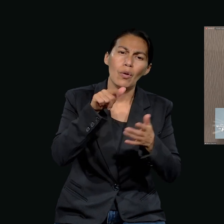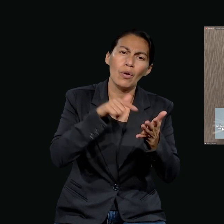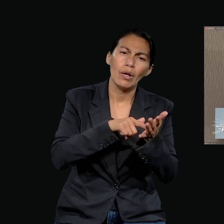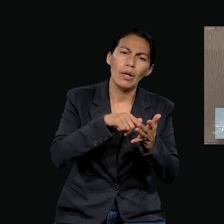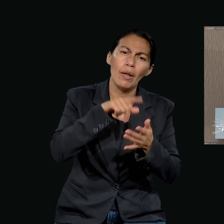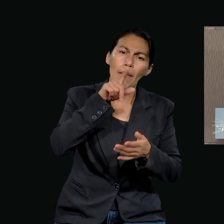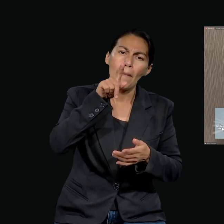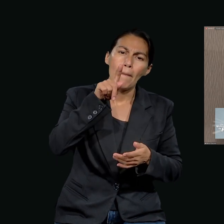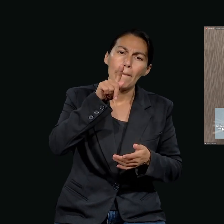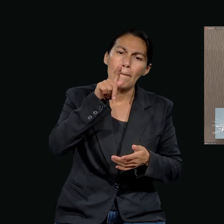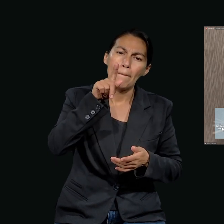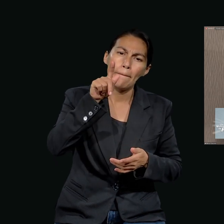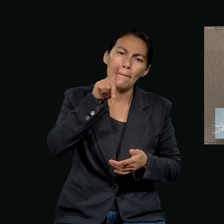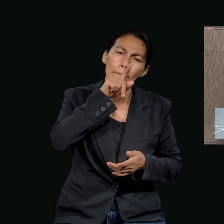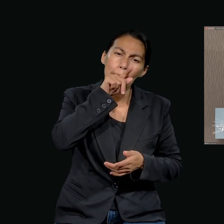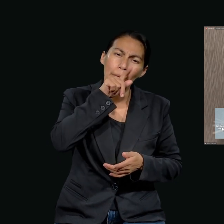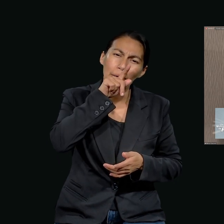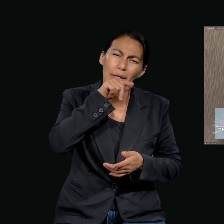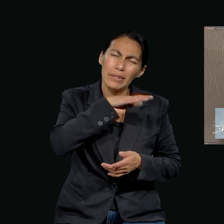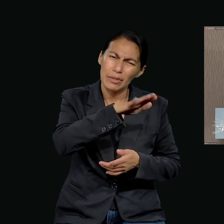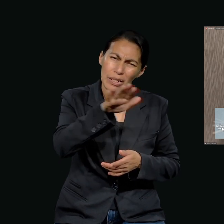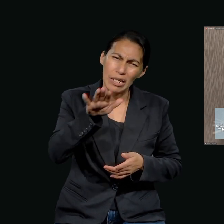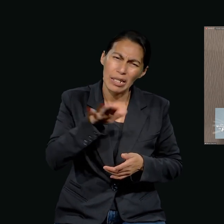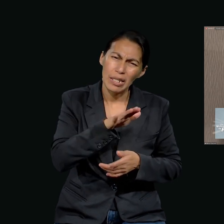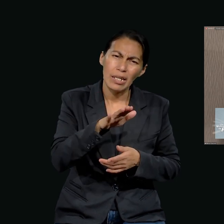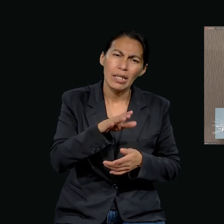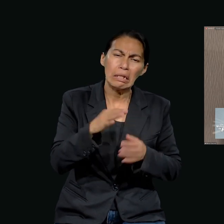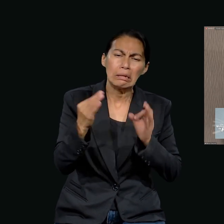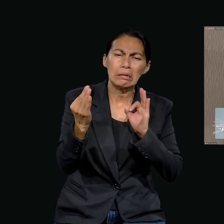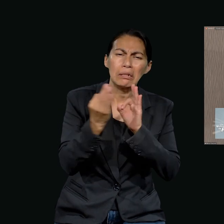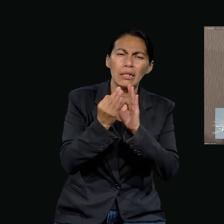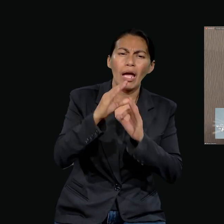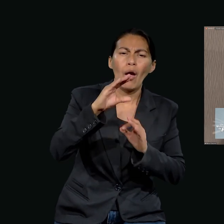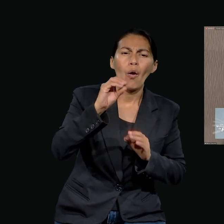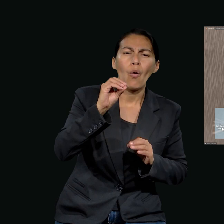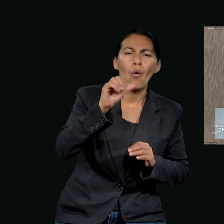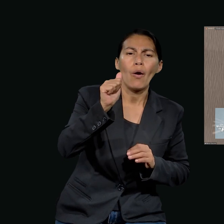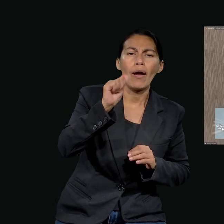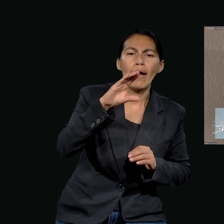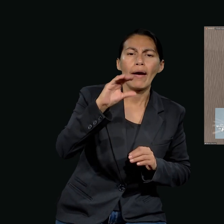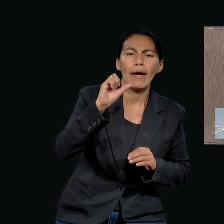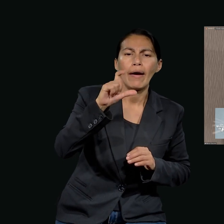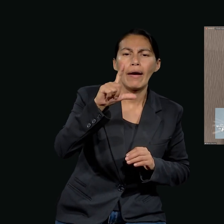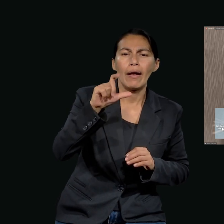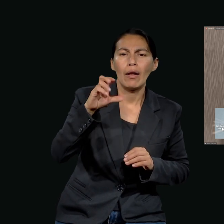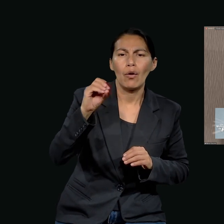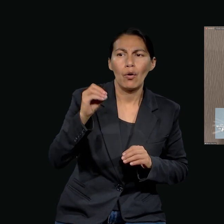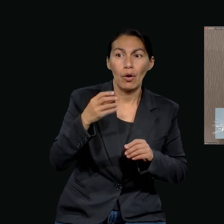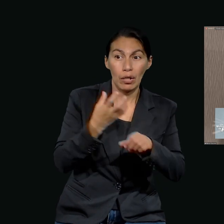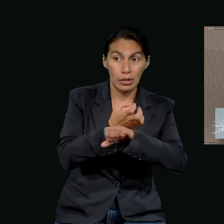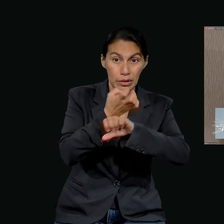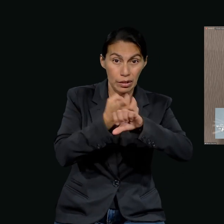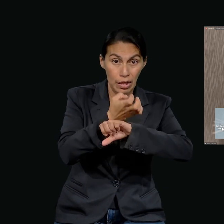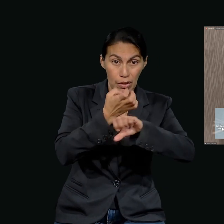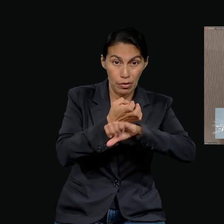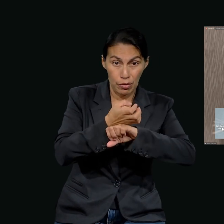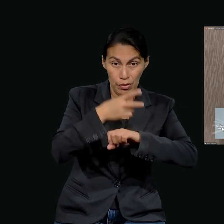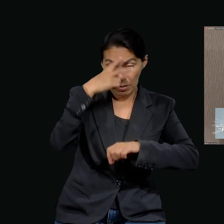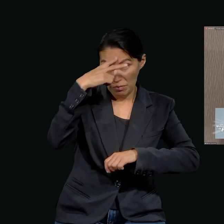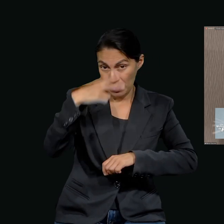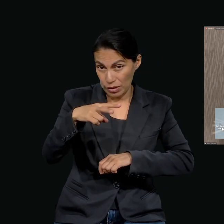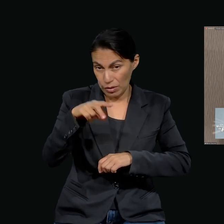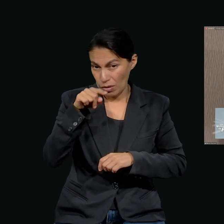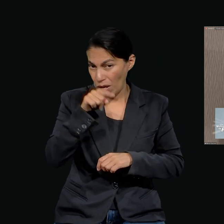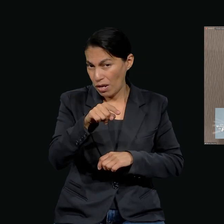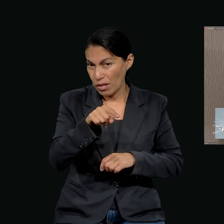maravillas Médica Que tendremos Este próximo domingo En el